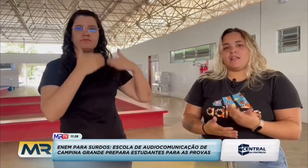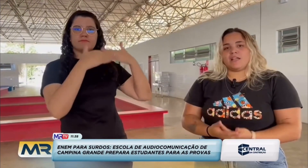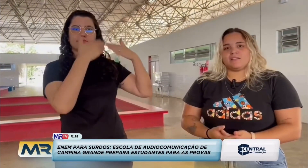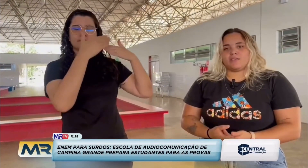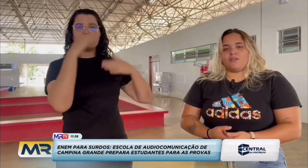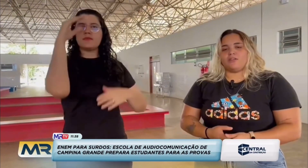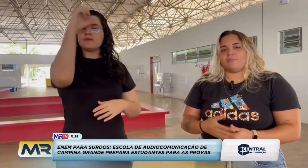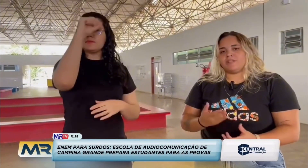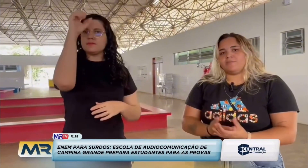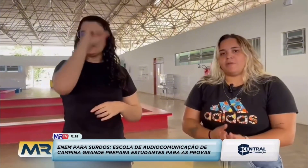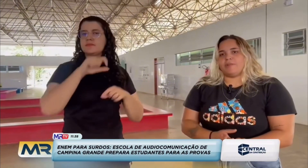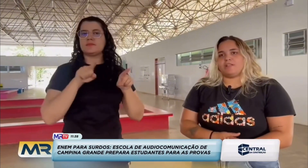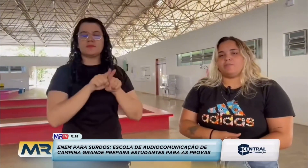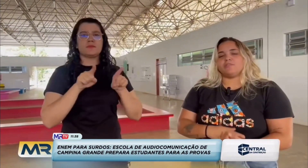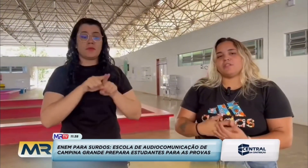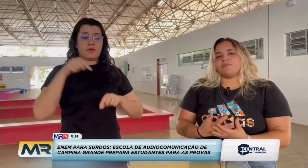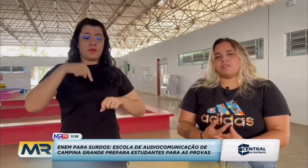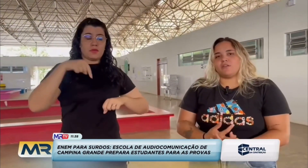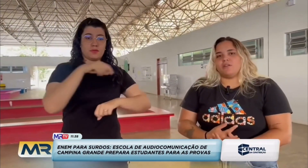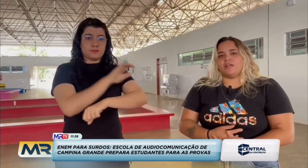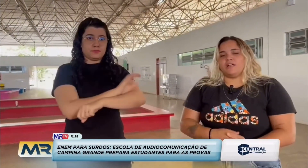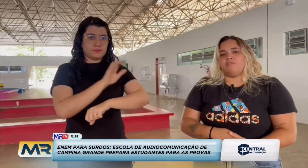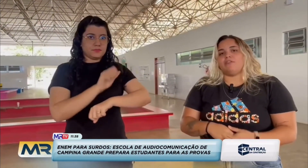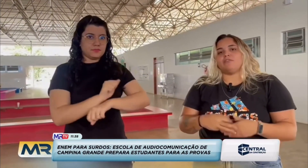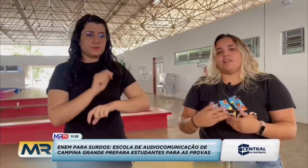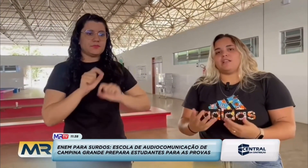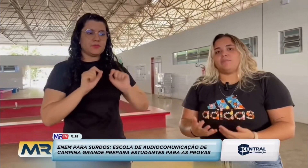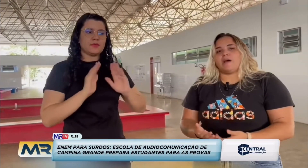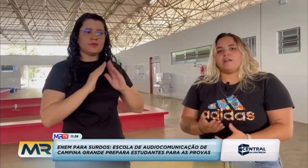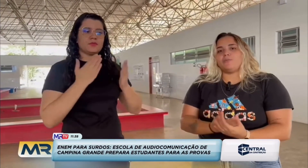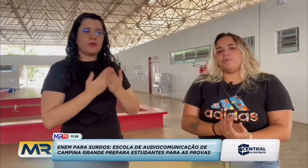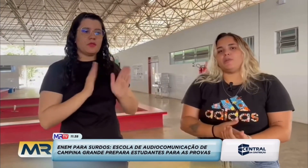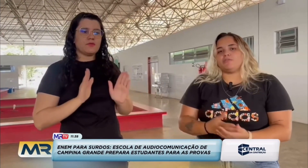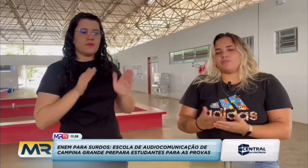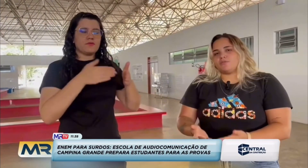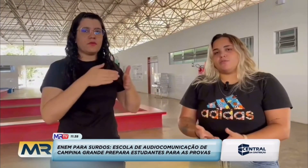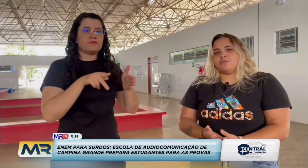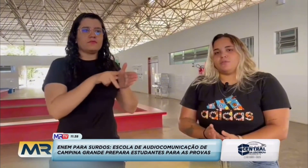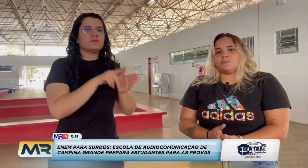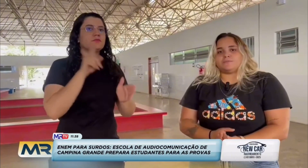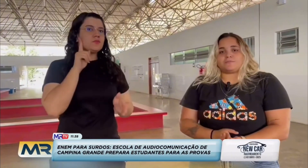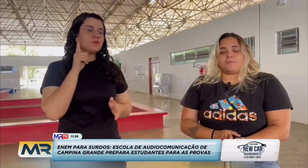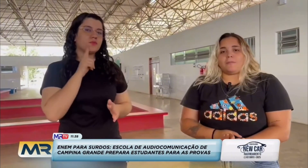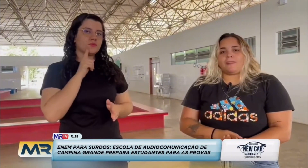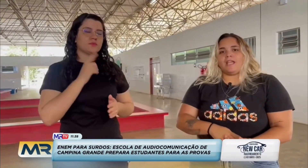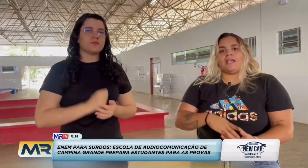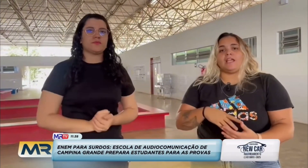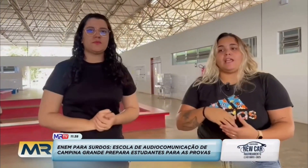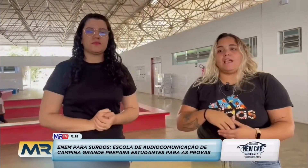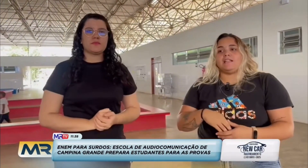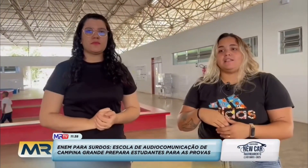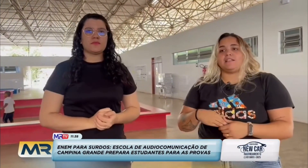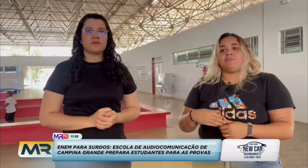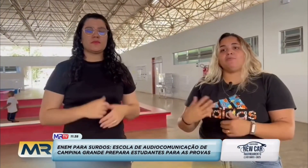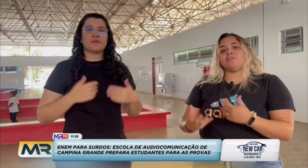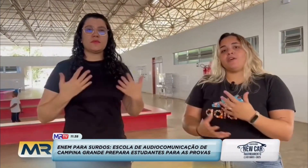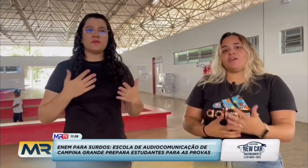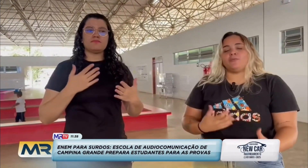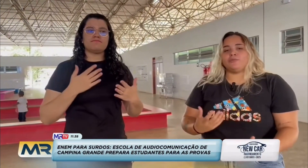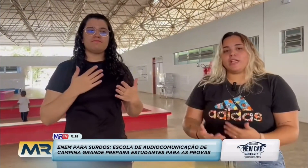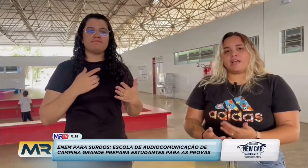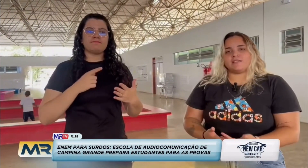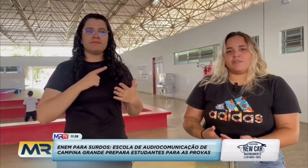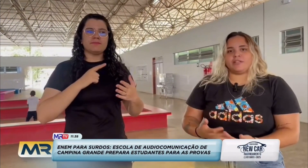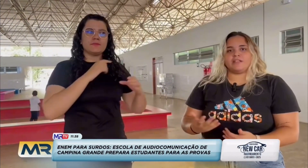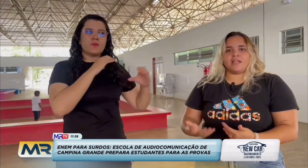aprendem. E aqui na escola, principalmente por ser uma escola voltada para o público surdo, eles têm muito